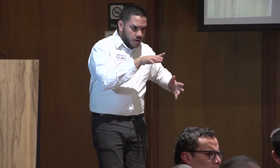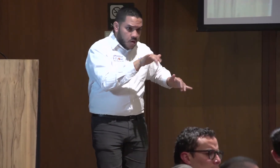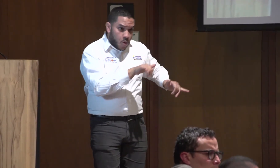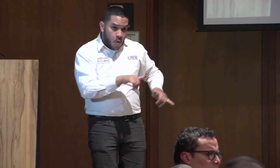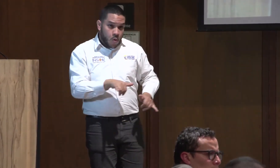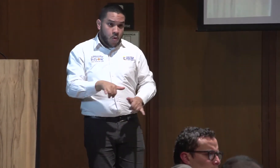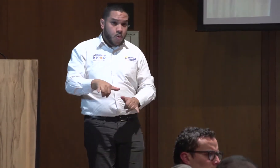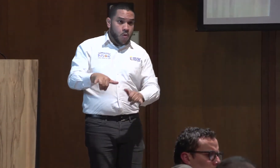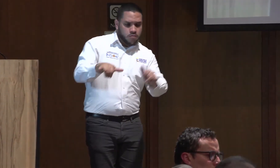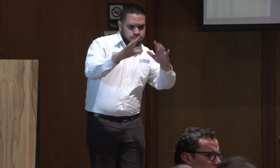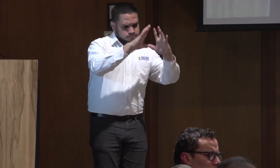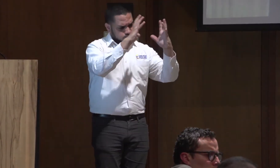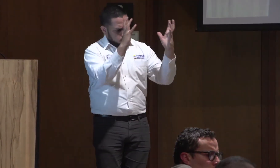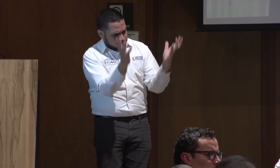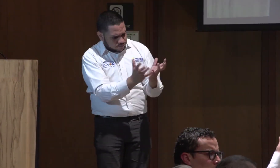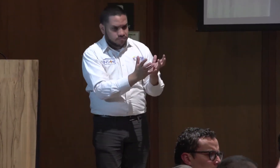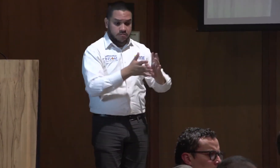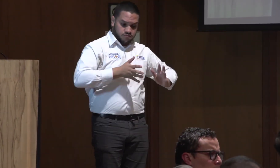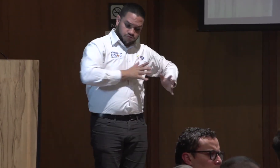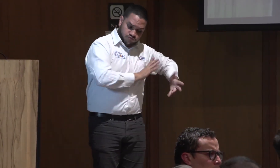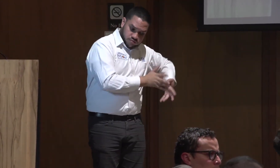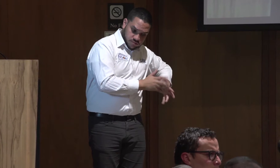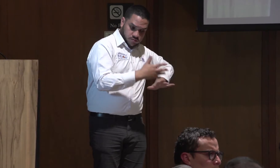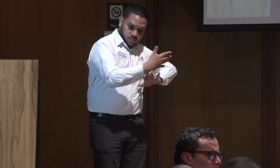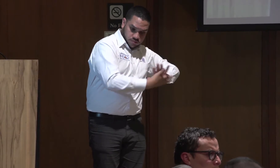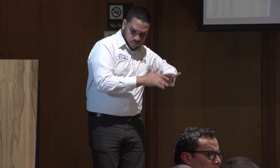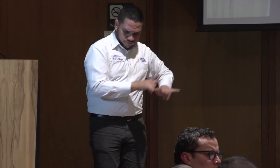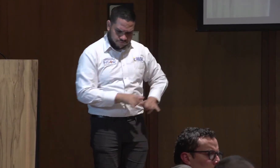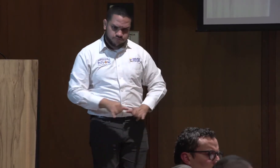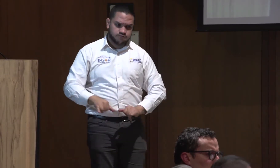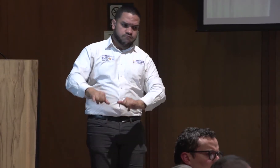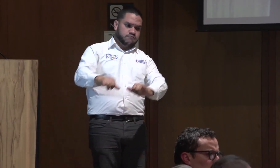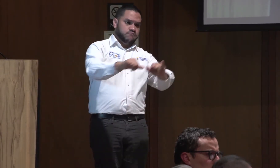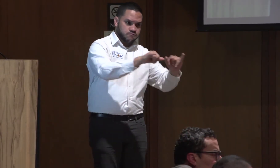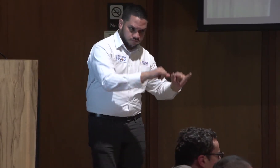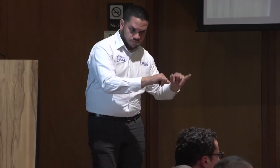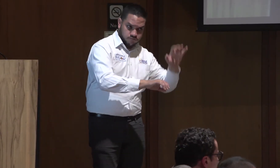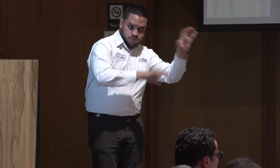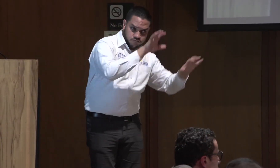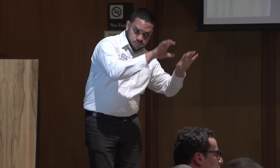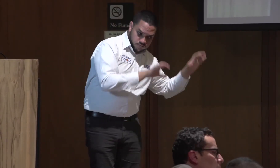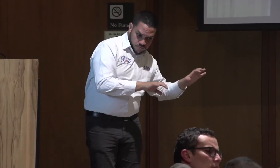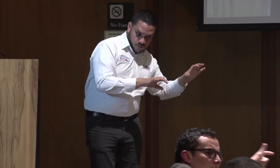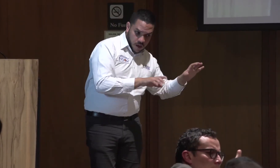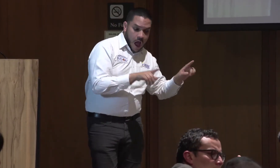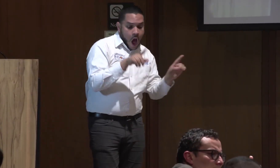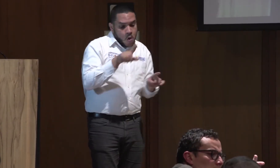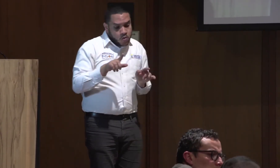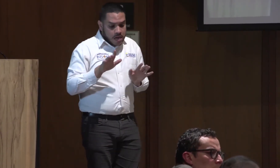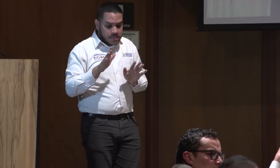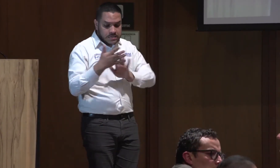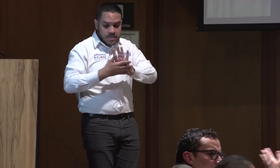o una muy buena parte del lenguaje de señas es universal. Y otra parte es